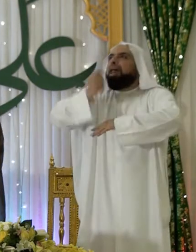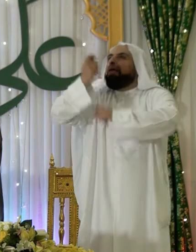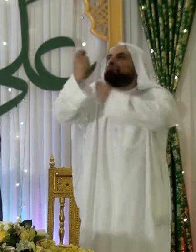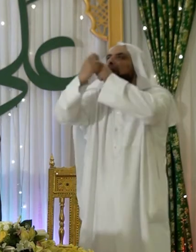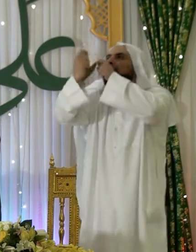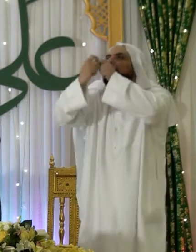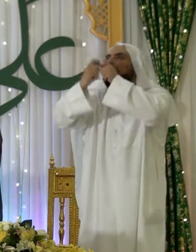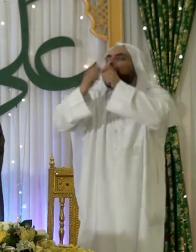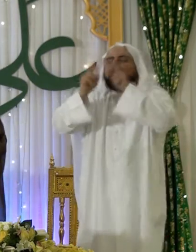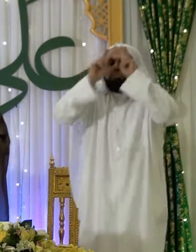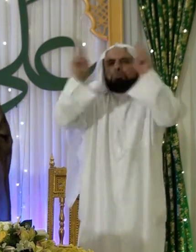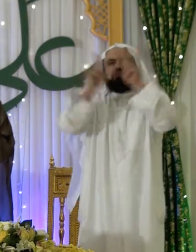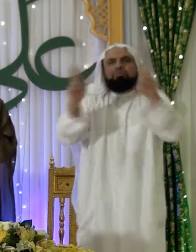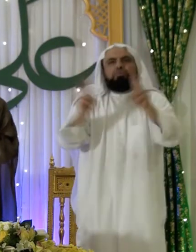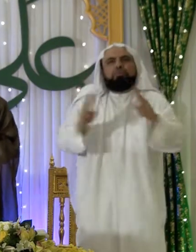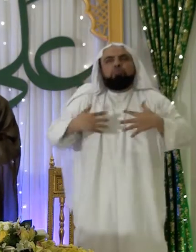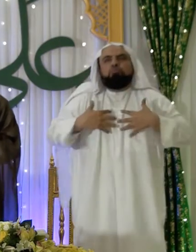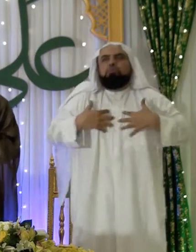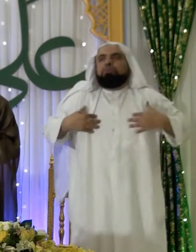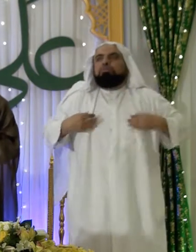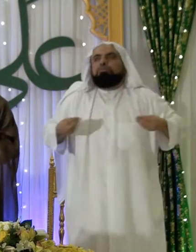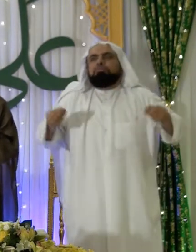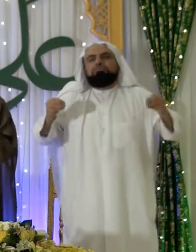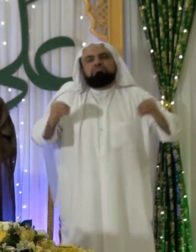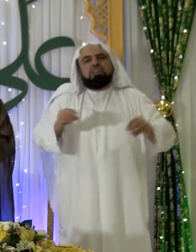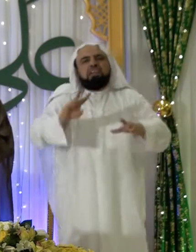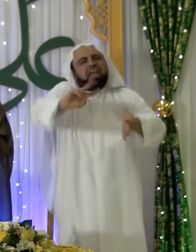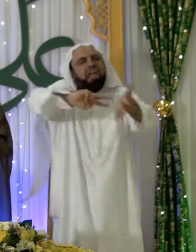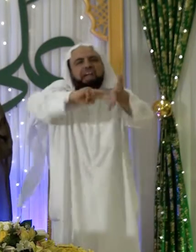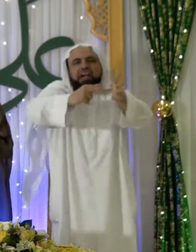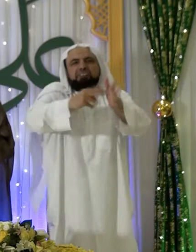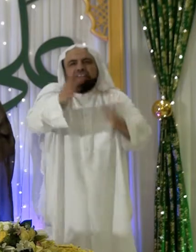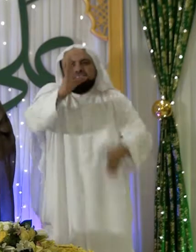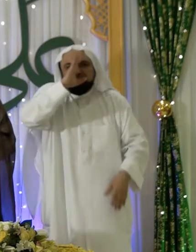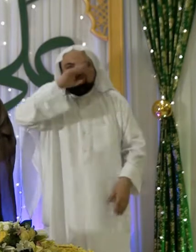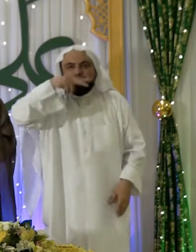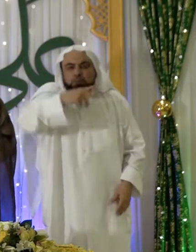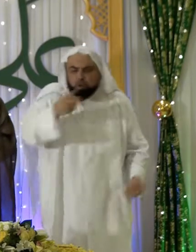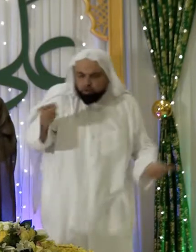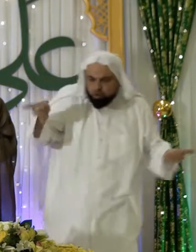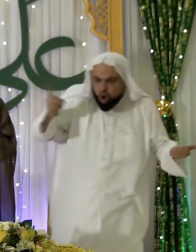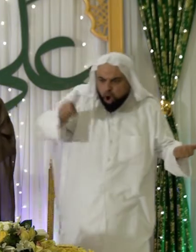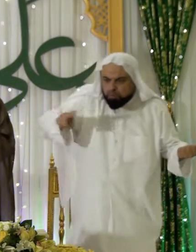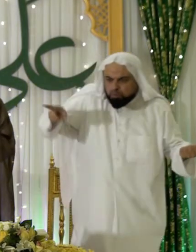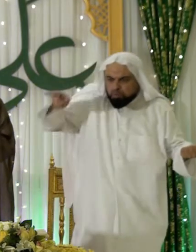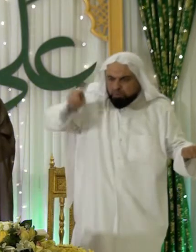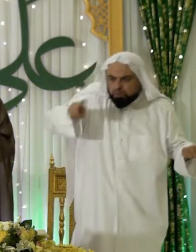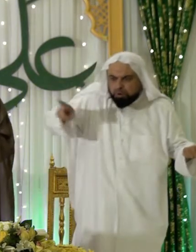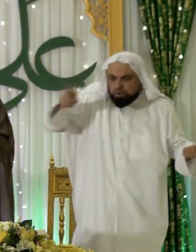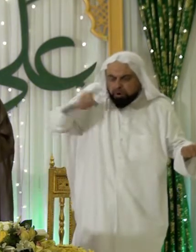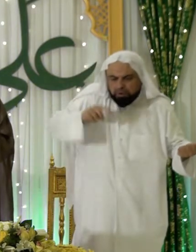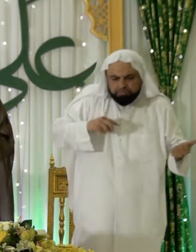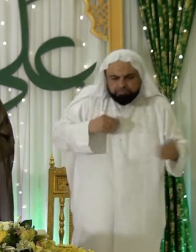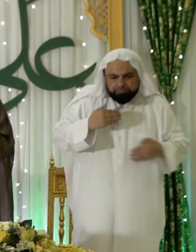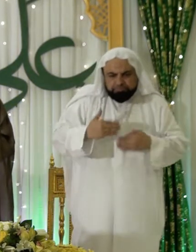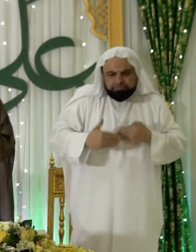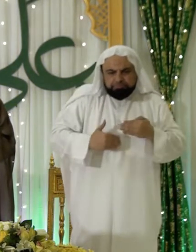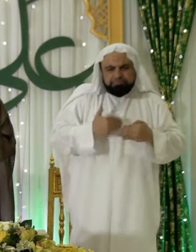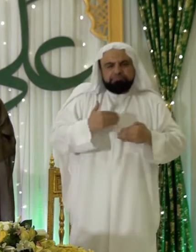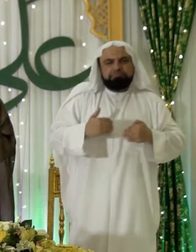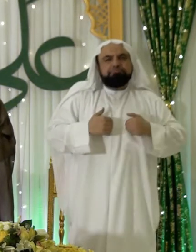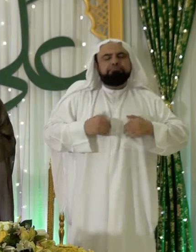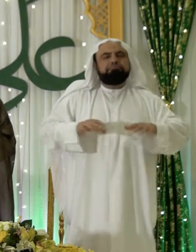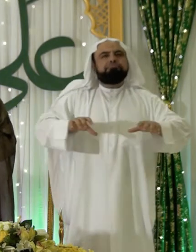يأمرني بالاقتداء به. هذا الذي كل يوم كل يوم ينهل من أخلاق رسول